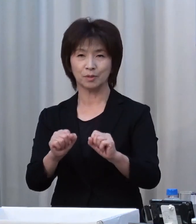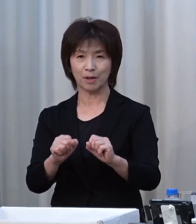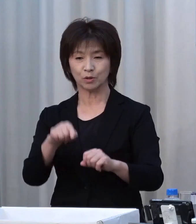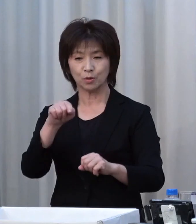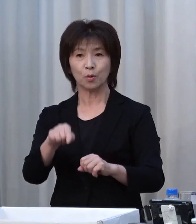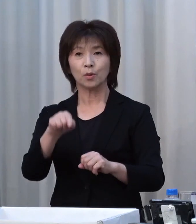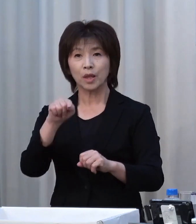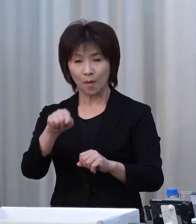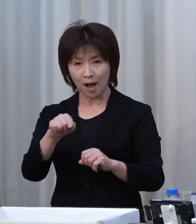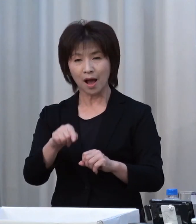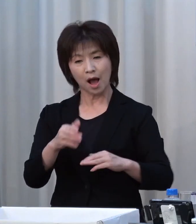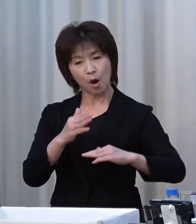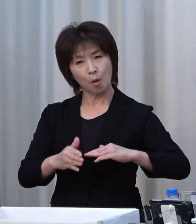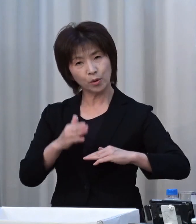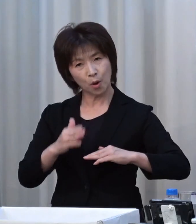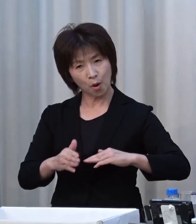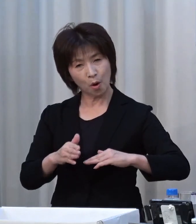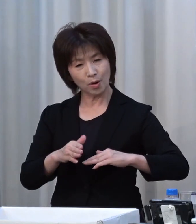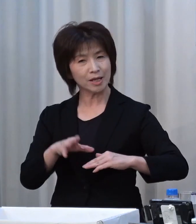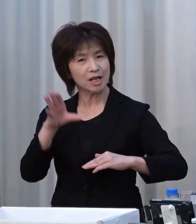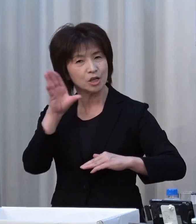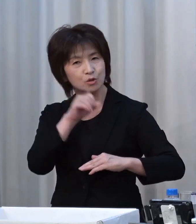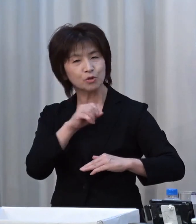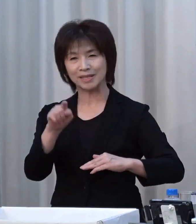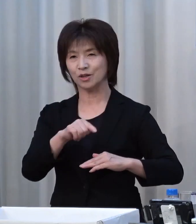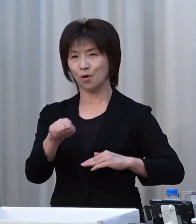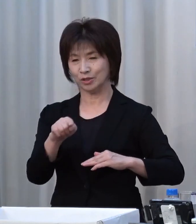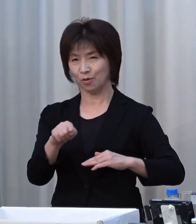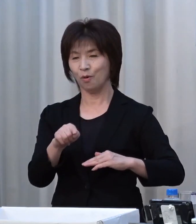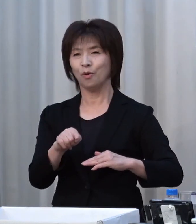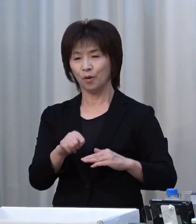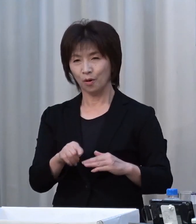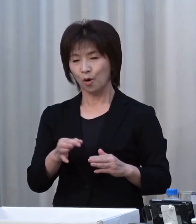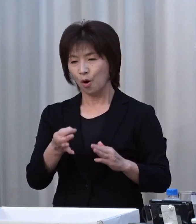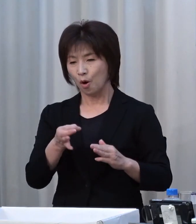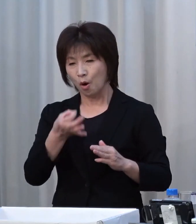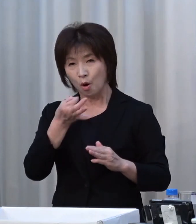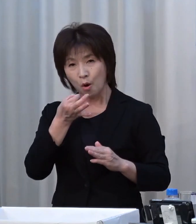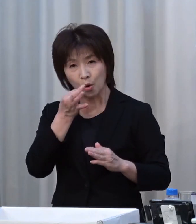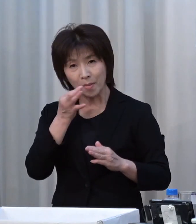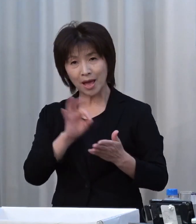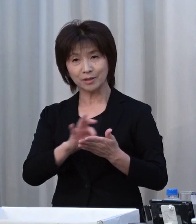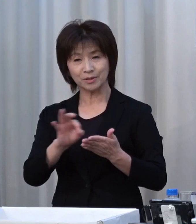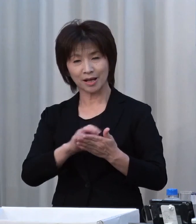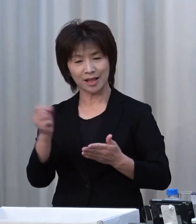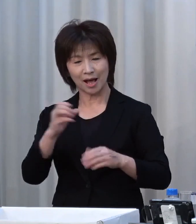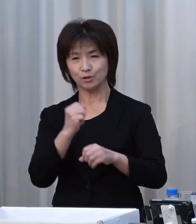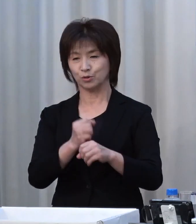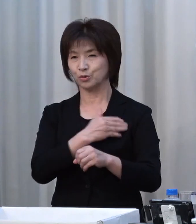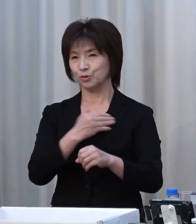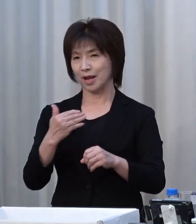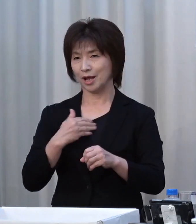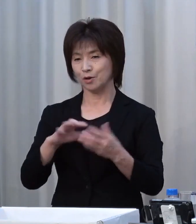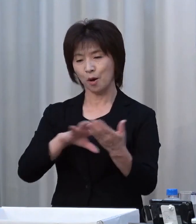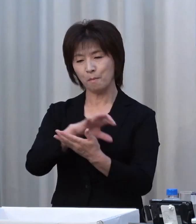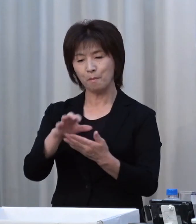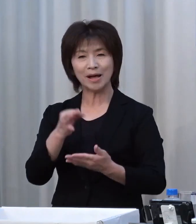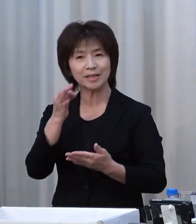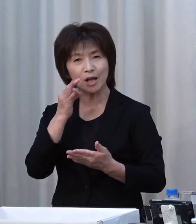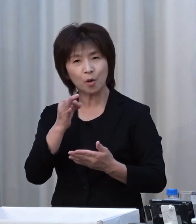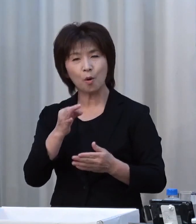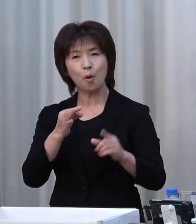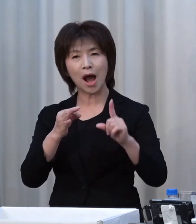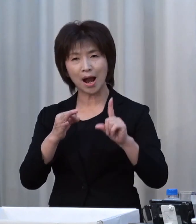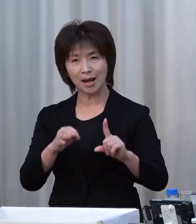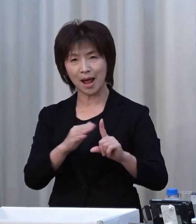サイトではお料理ブロガーが千葉のお米を使った手早く作れる混ぜご飯レシ